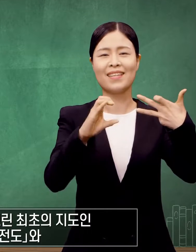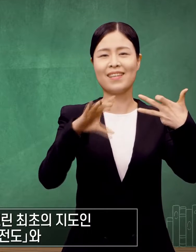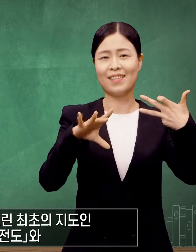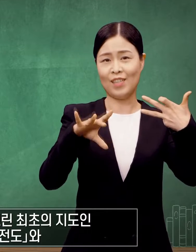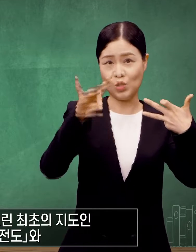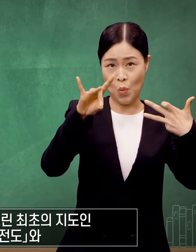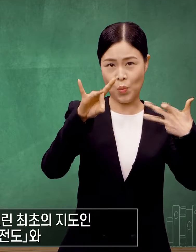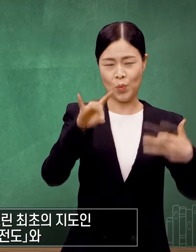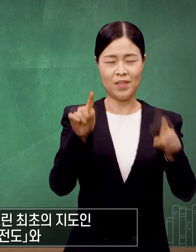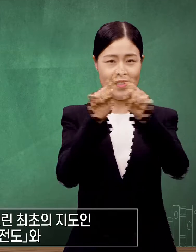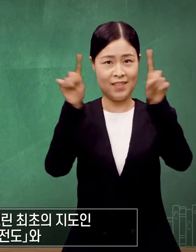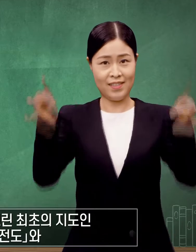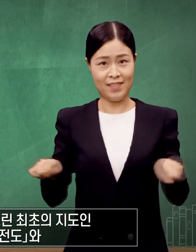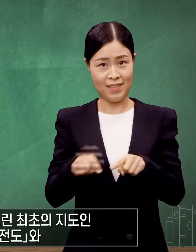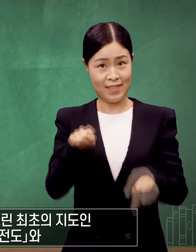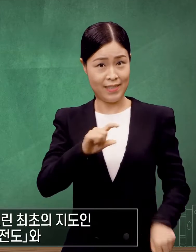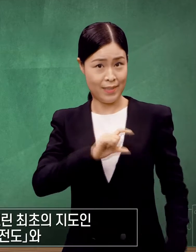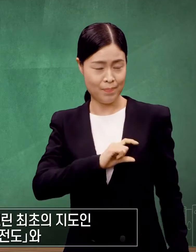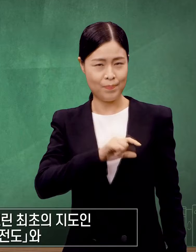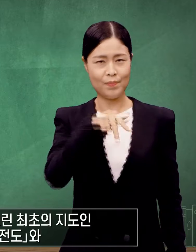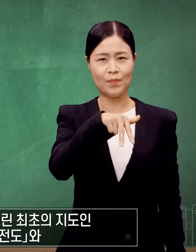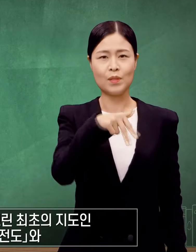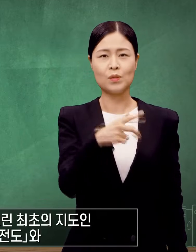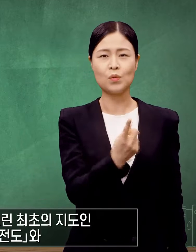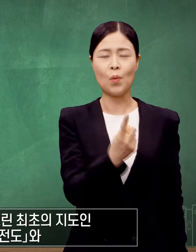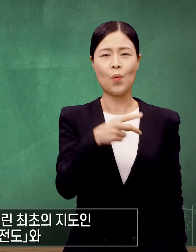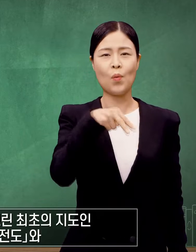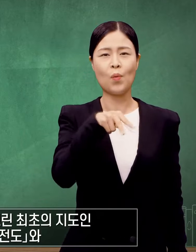조선왕국전도와